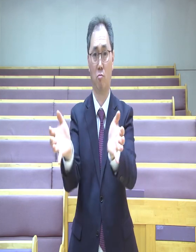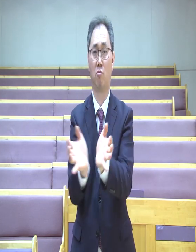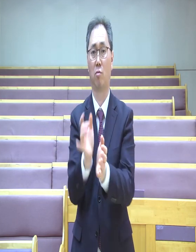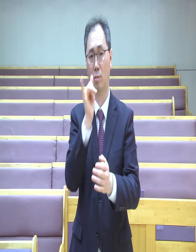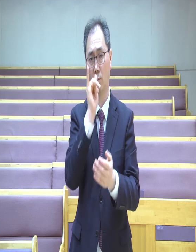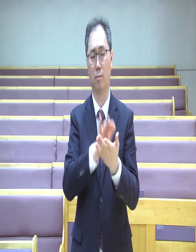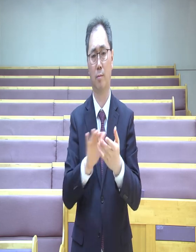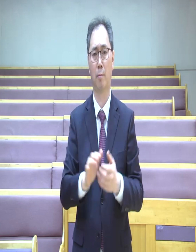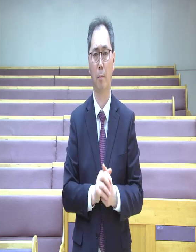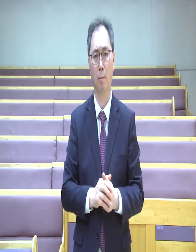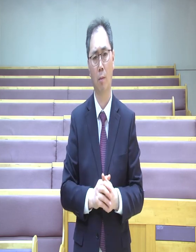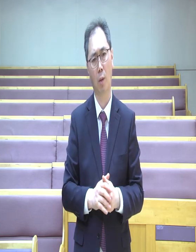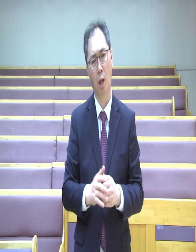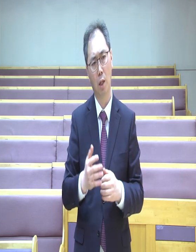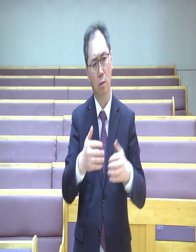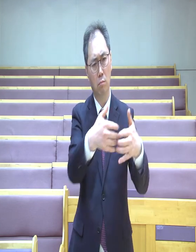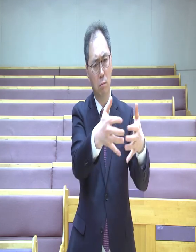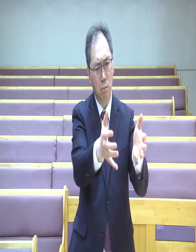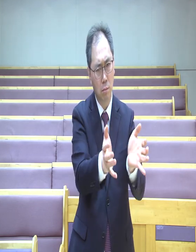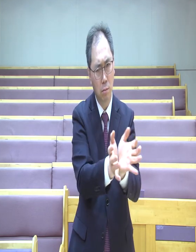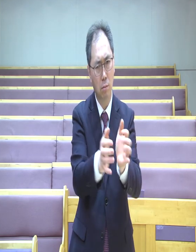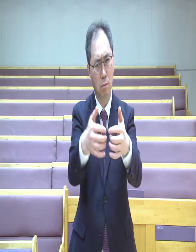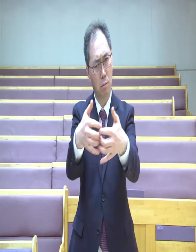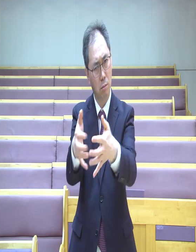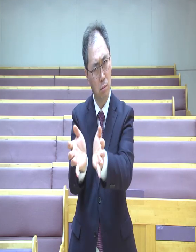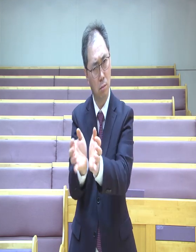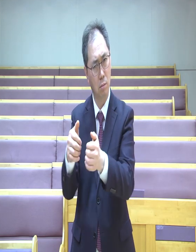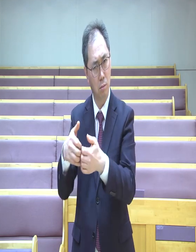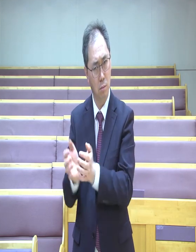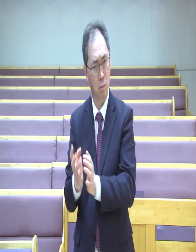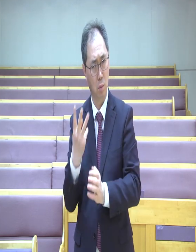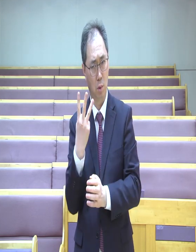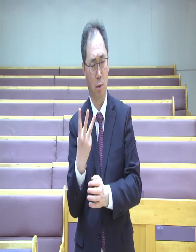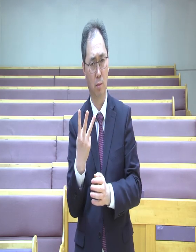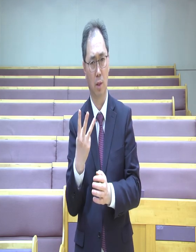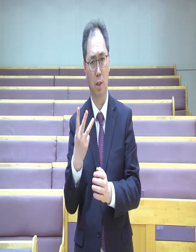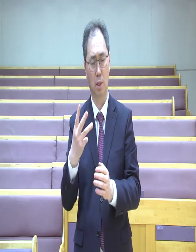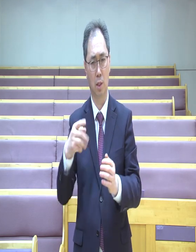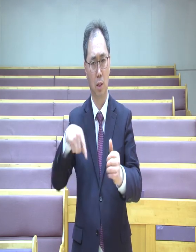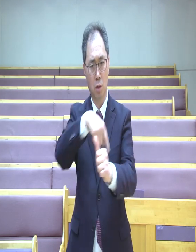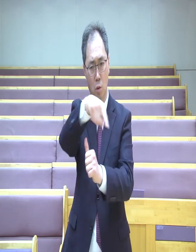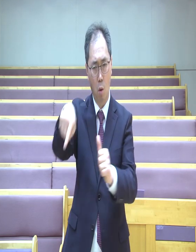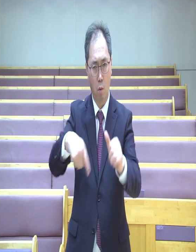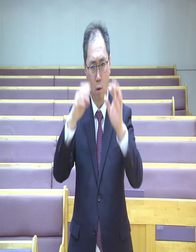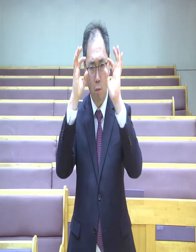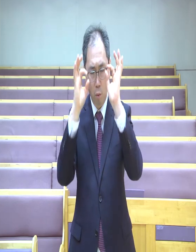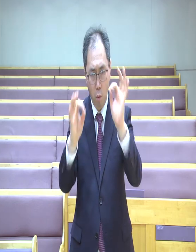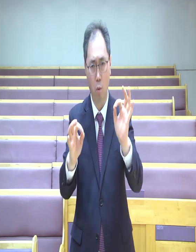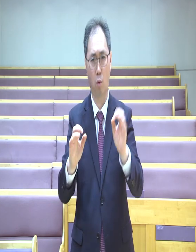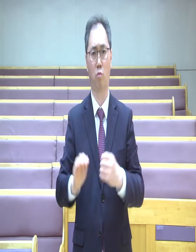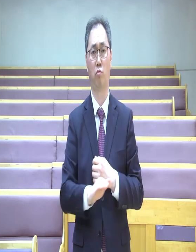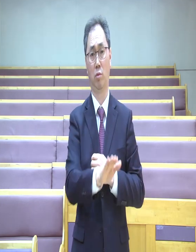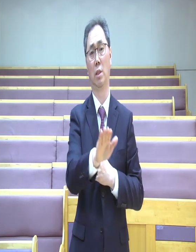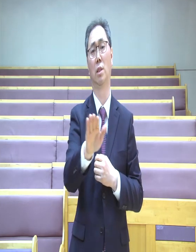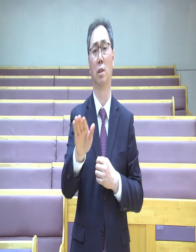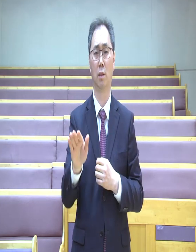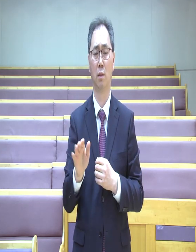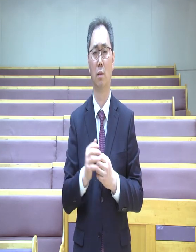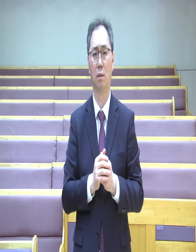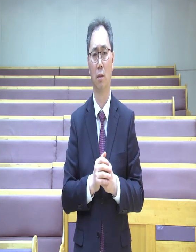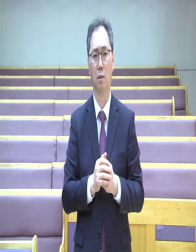성도 여러분, 저는 오늘 이 세 부류의 사람들, 십자가 주변에 있는 이 세 부류의 사람들을 통하여 과연